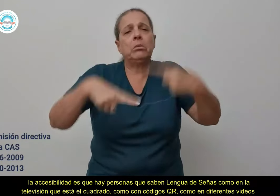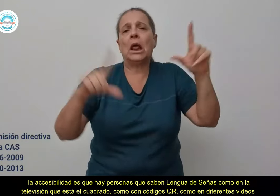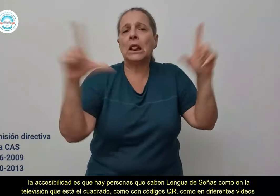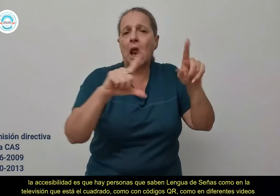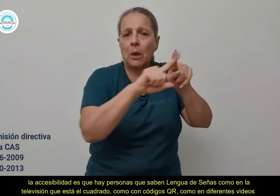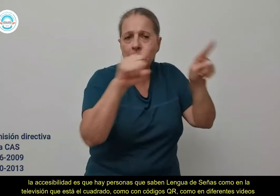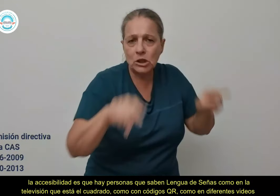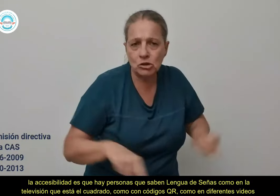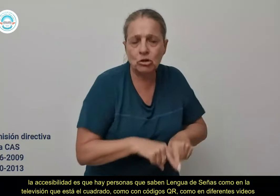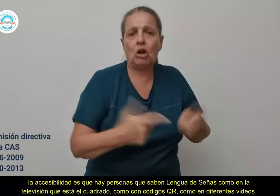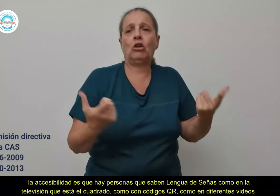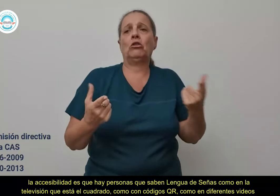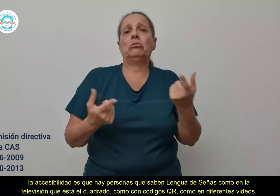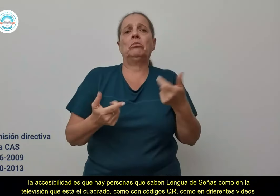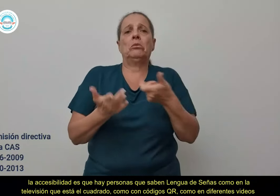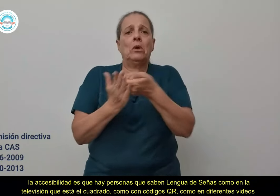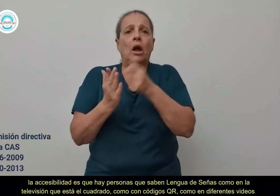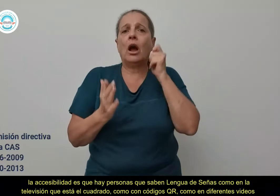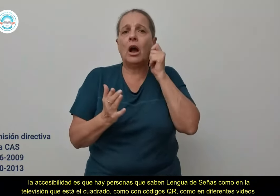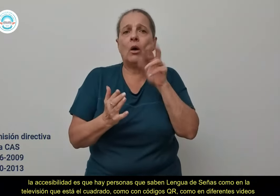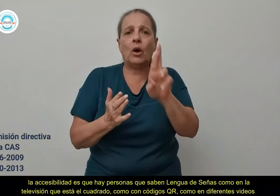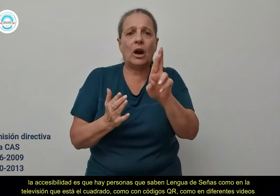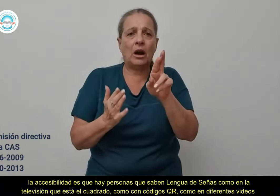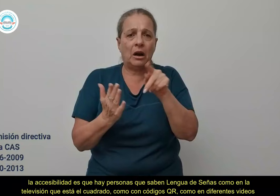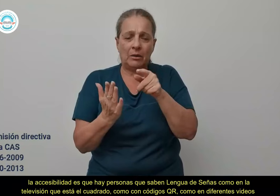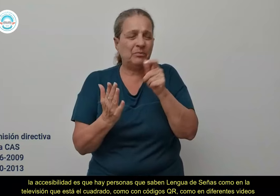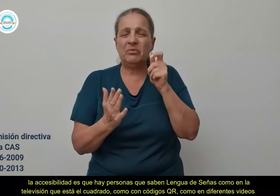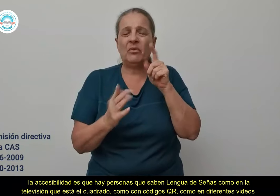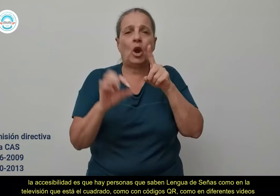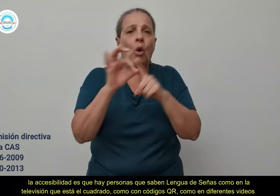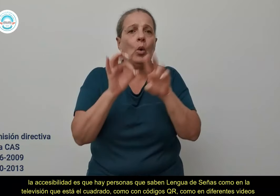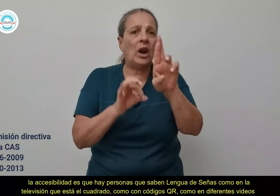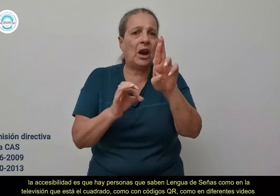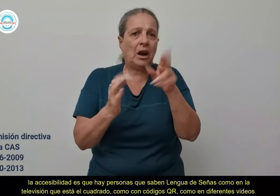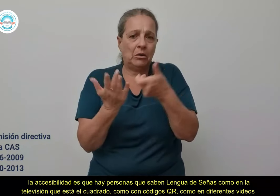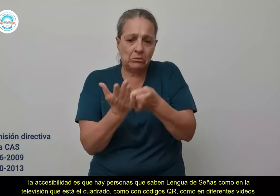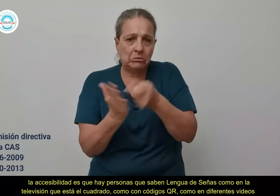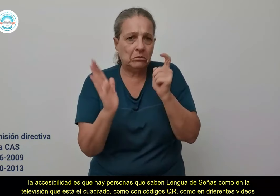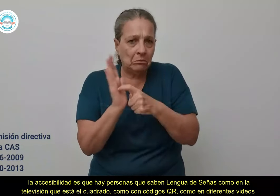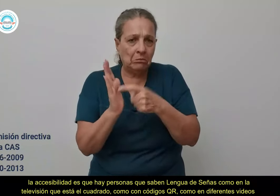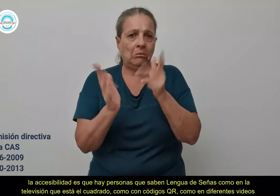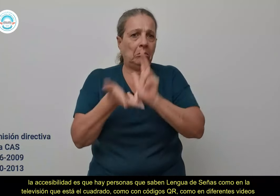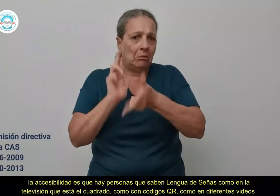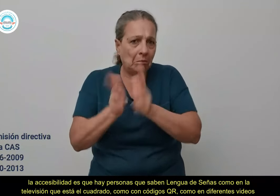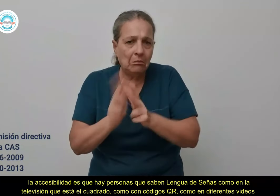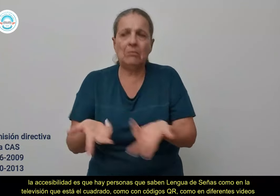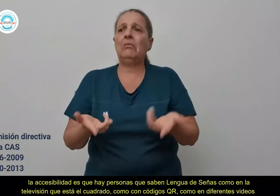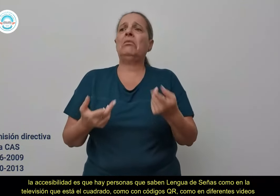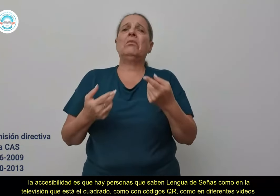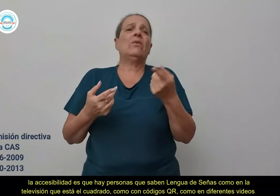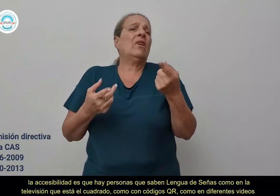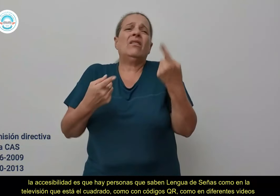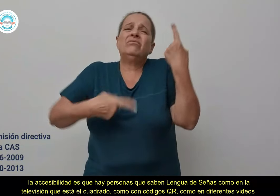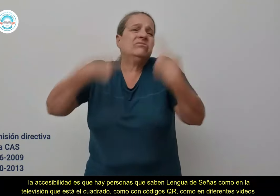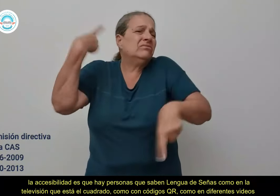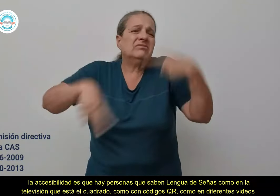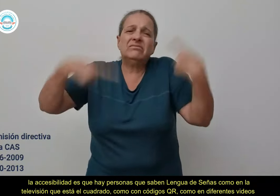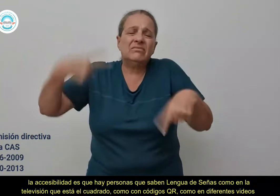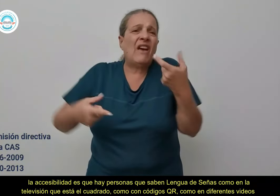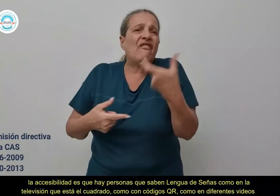en la televisión, en el cuadrado, como con código QR, como en